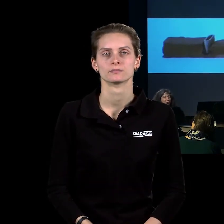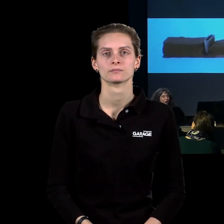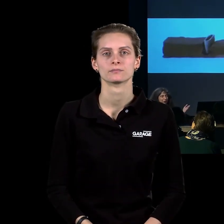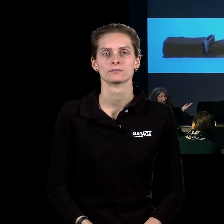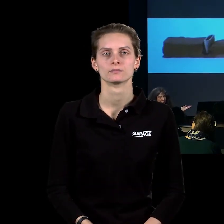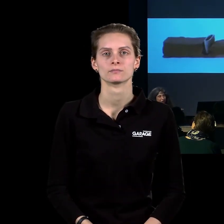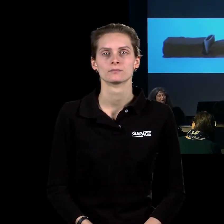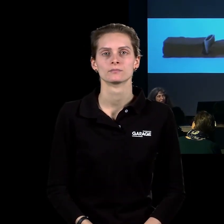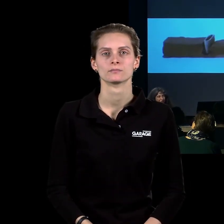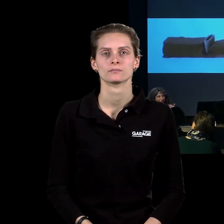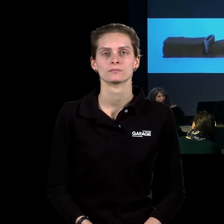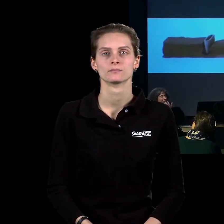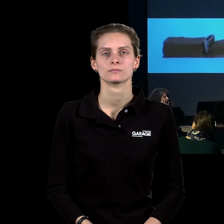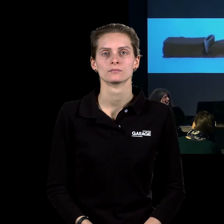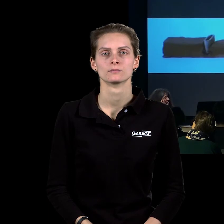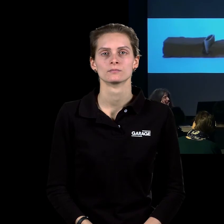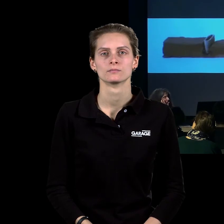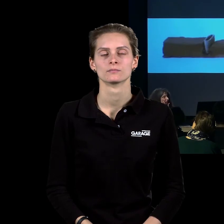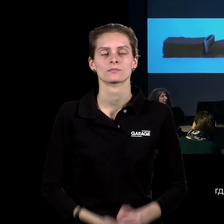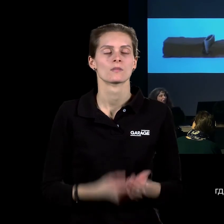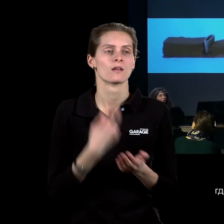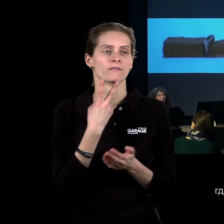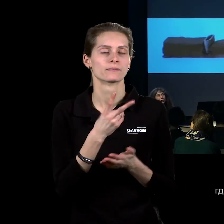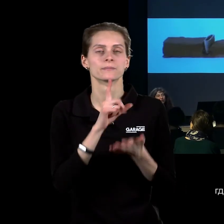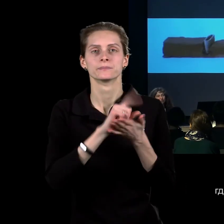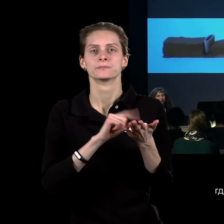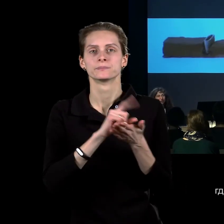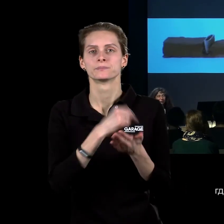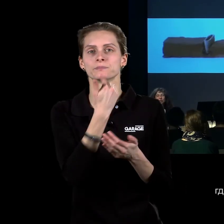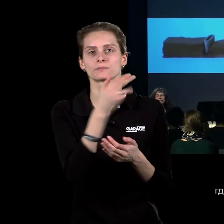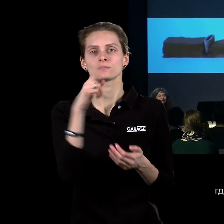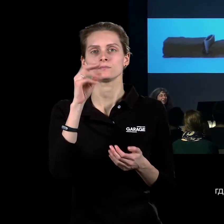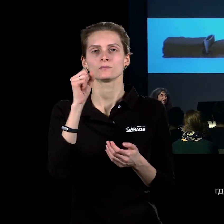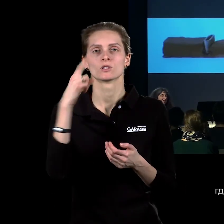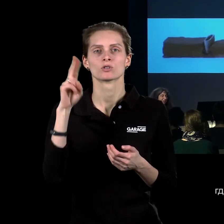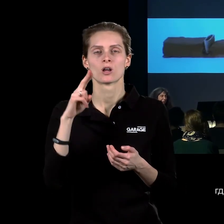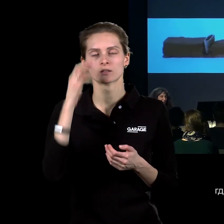бы пародия на последовательность Джада очевидная, где все оказывается,